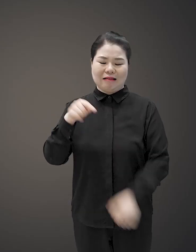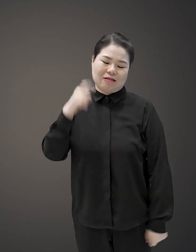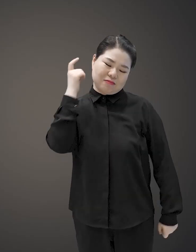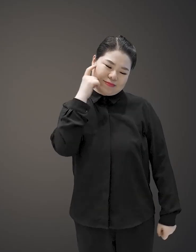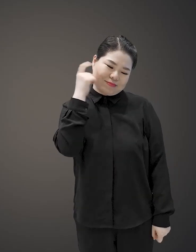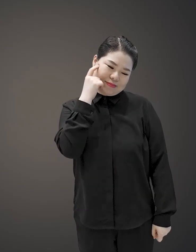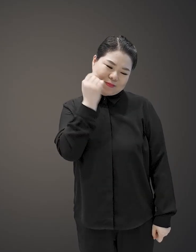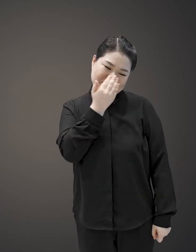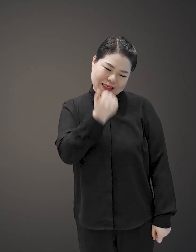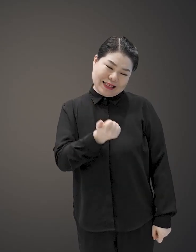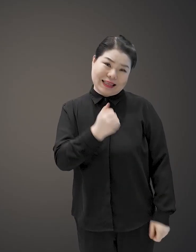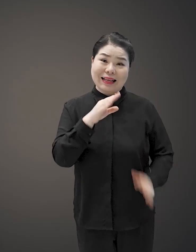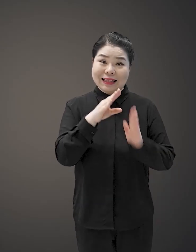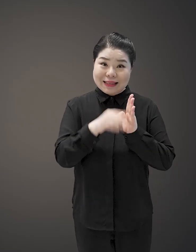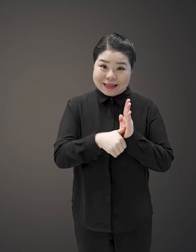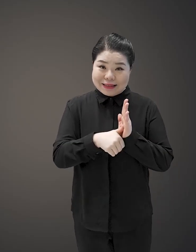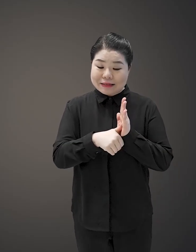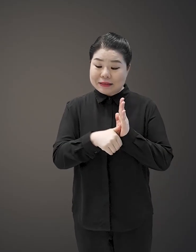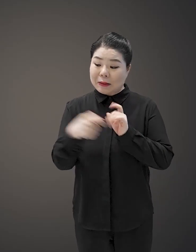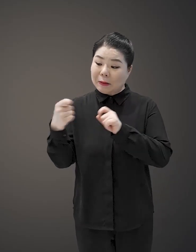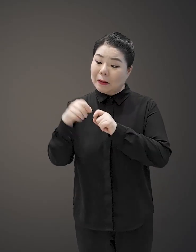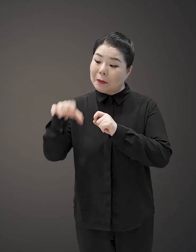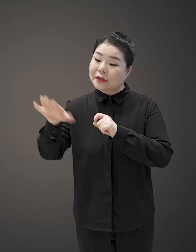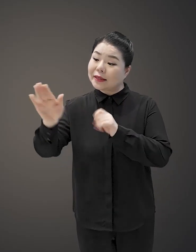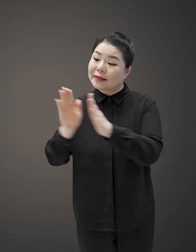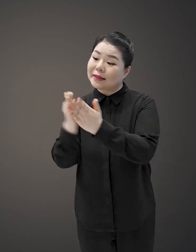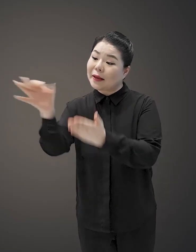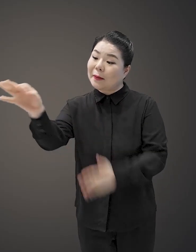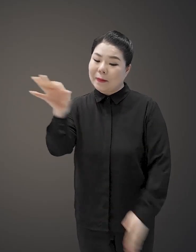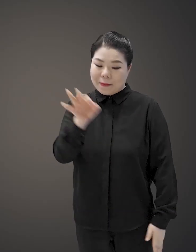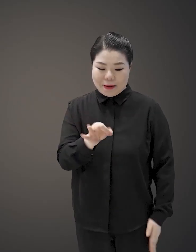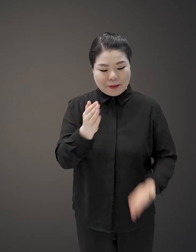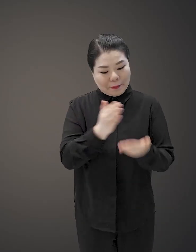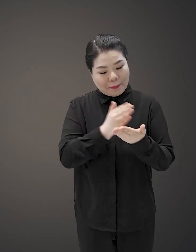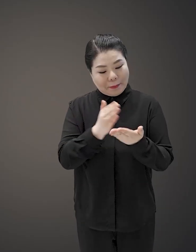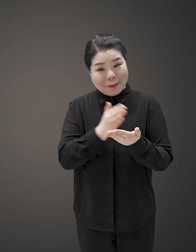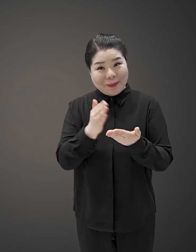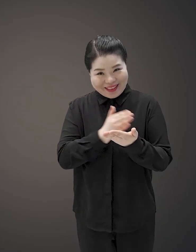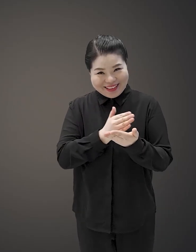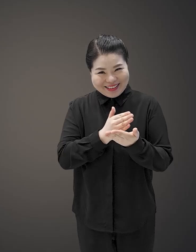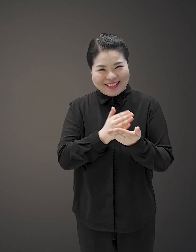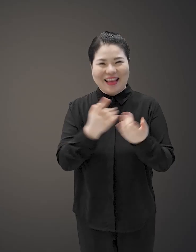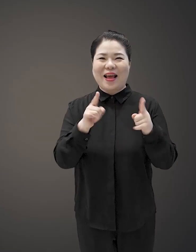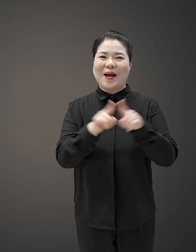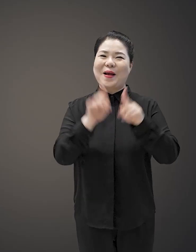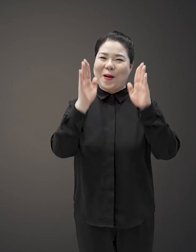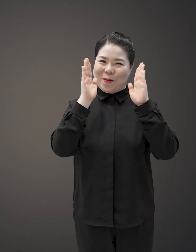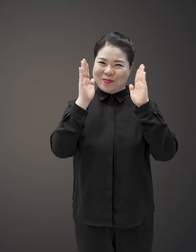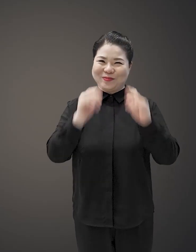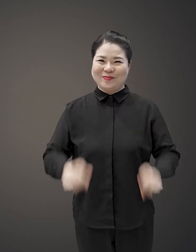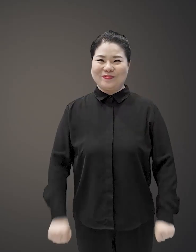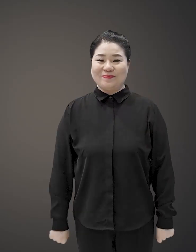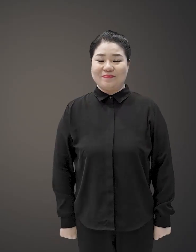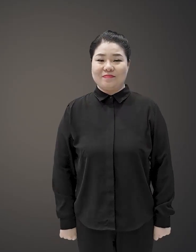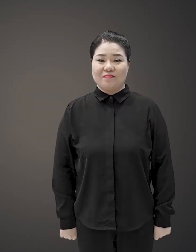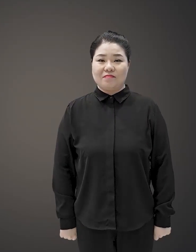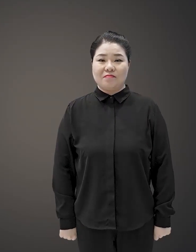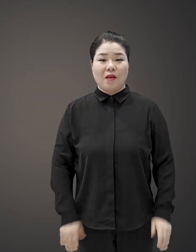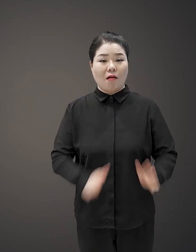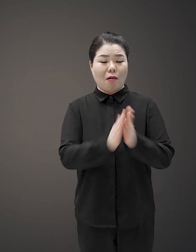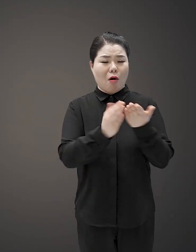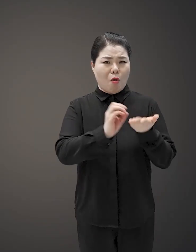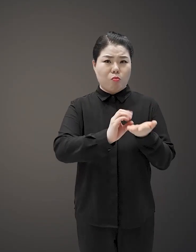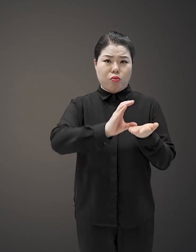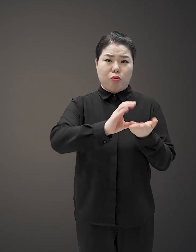해야 하지 싶고 힘들 때 손에 이렇게 닿는 곳에 책을 넣어서 조금씩 읽으면서 공부했던 것 같아요. 질문